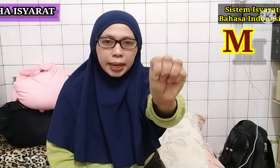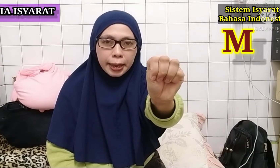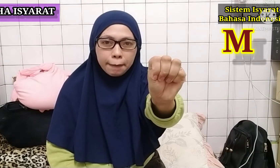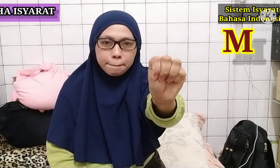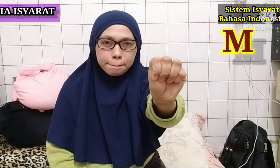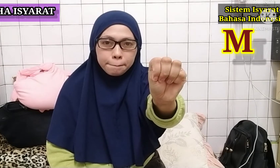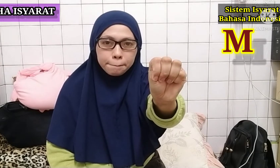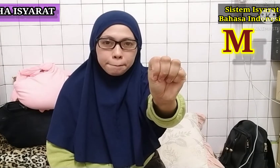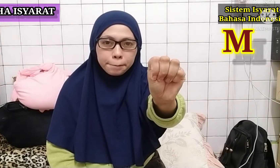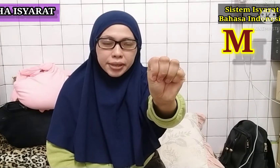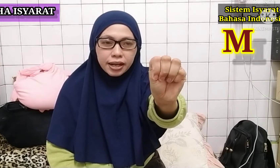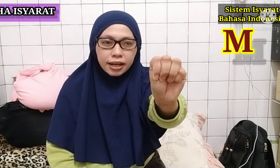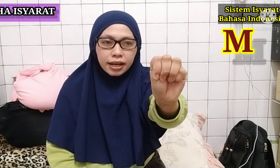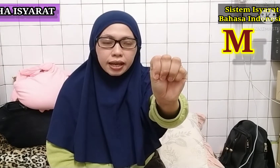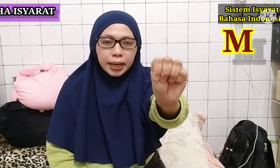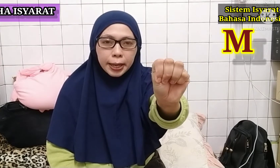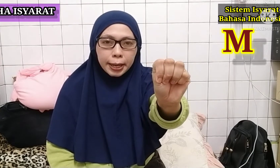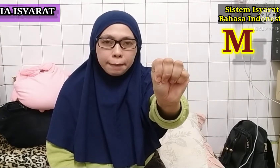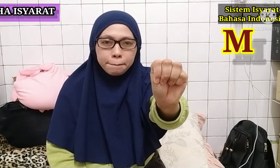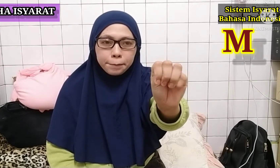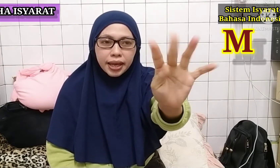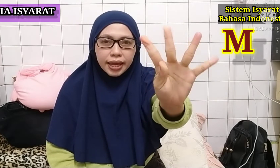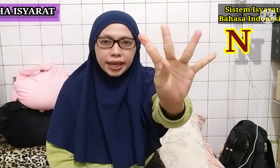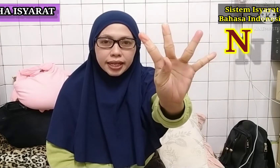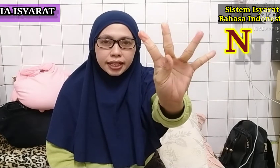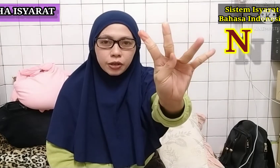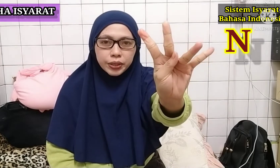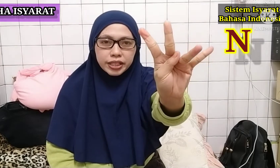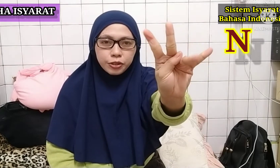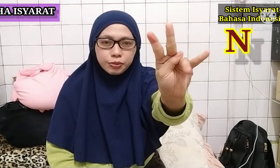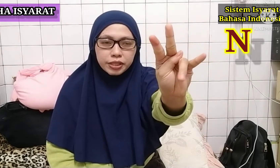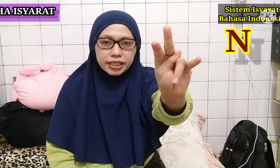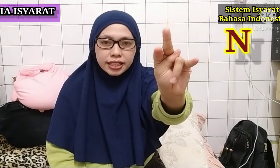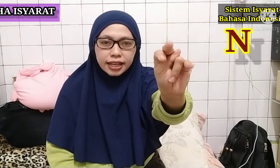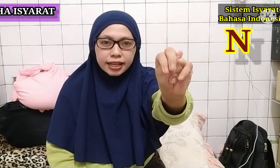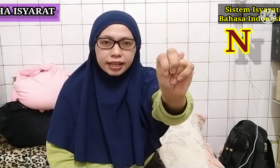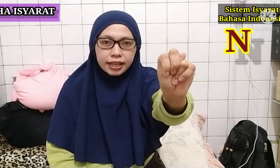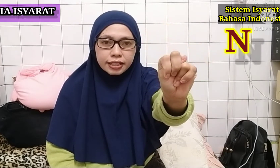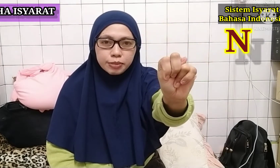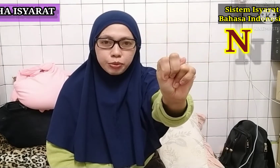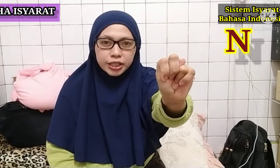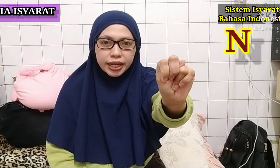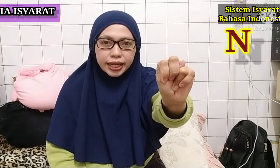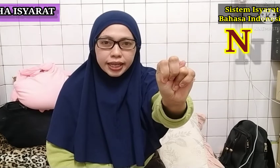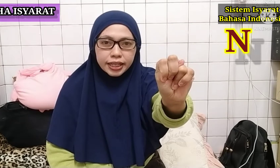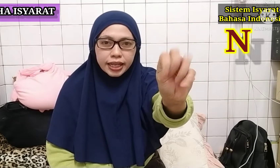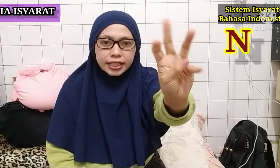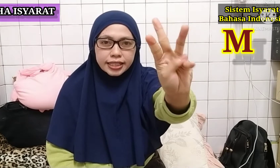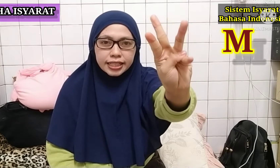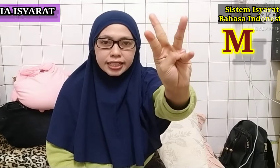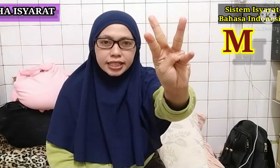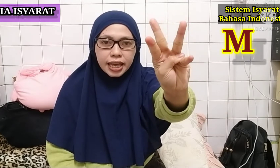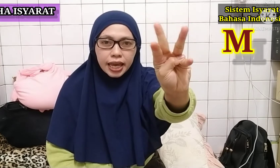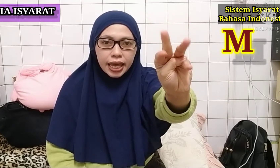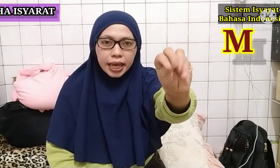M, M, N, kalau N itu di tengah jempolnya, N. Jadi ini